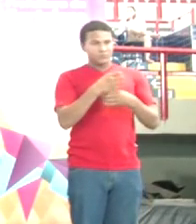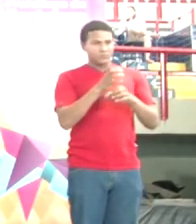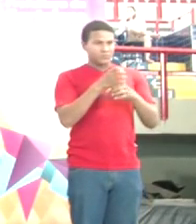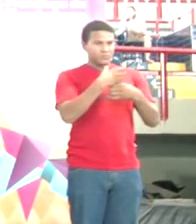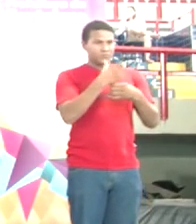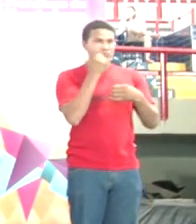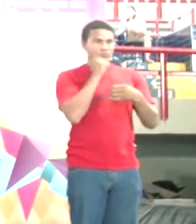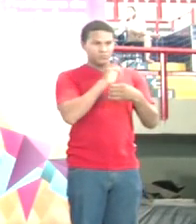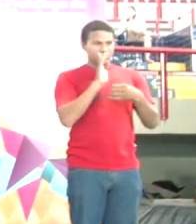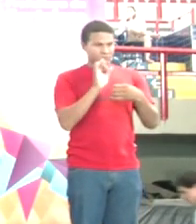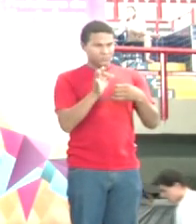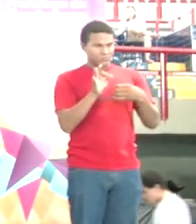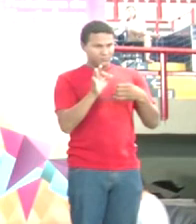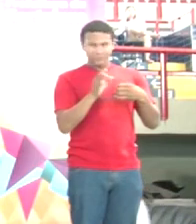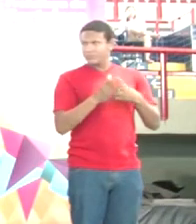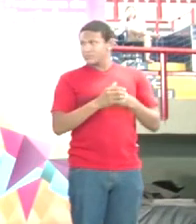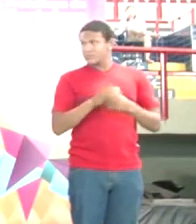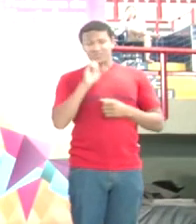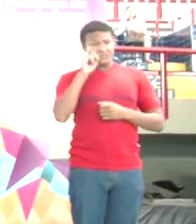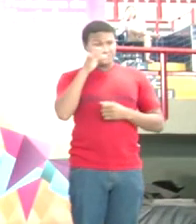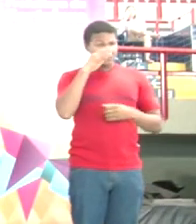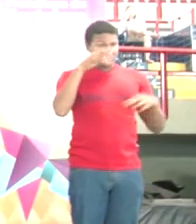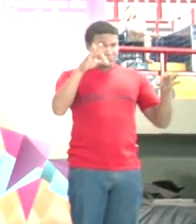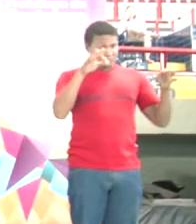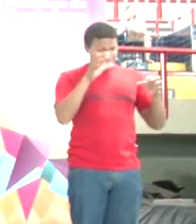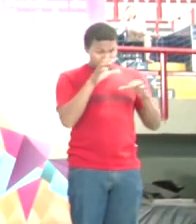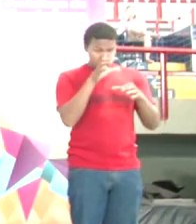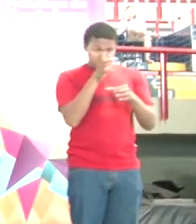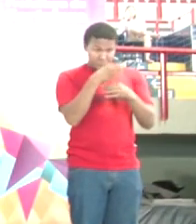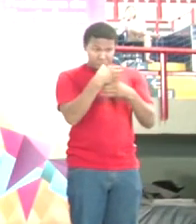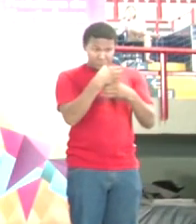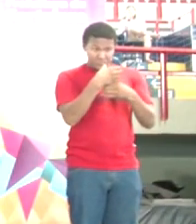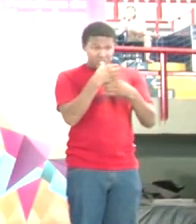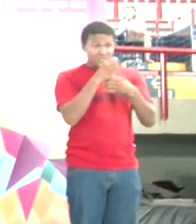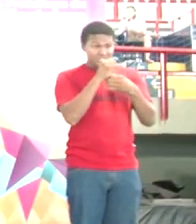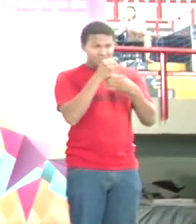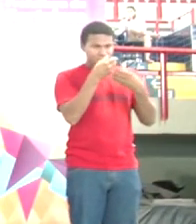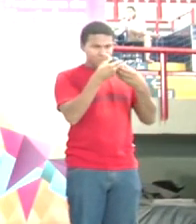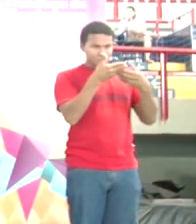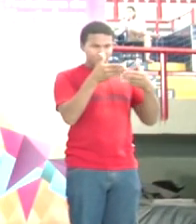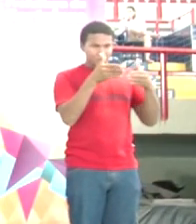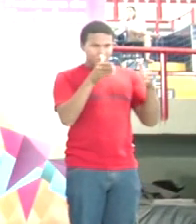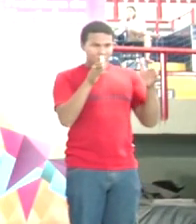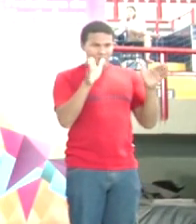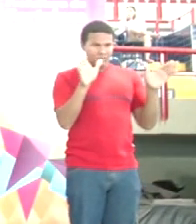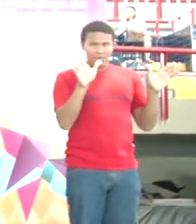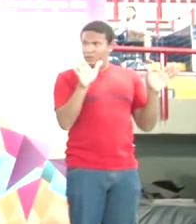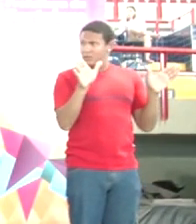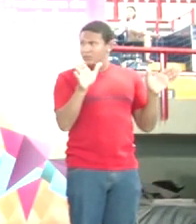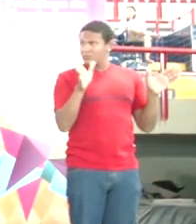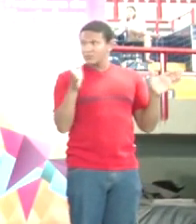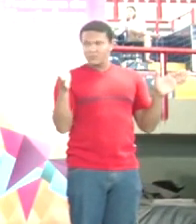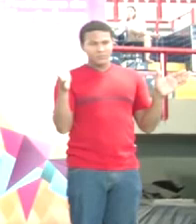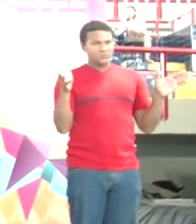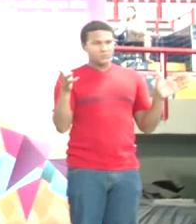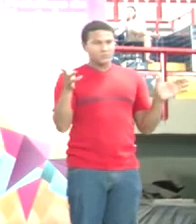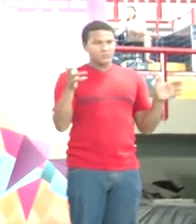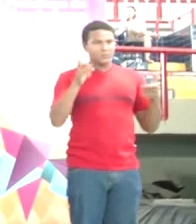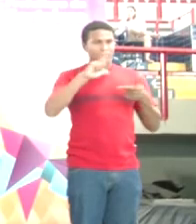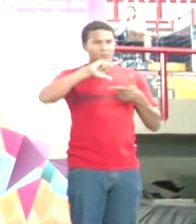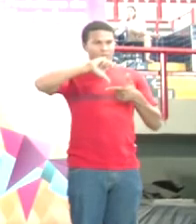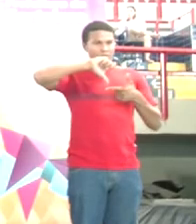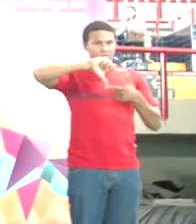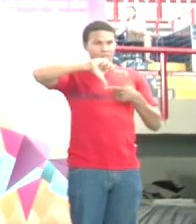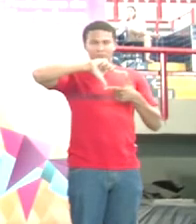feito. Se eu pego essa folha e abro a folha, ó, o meu